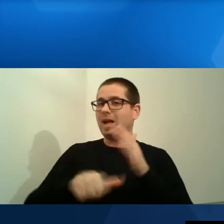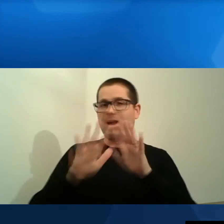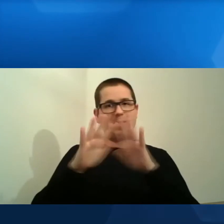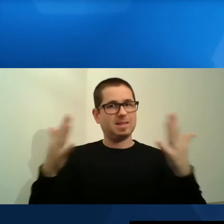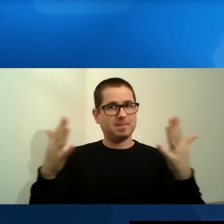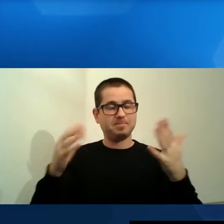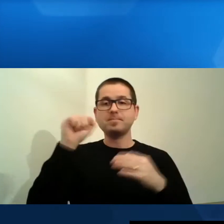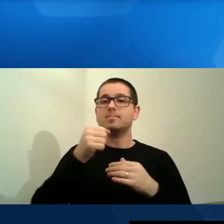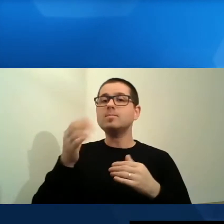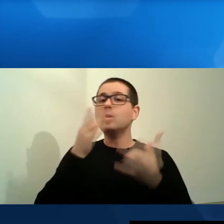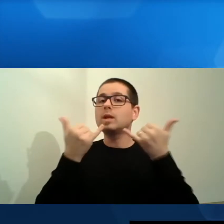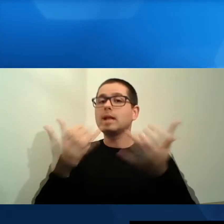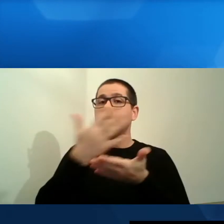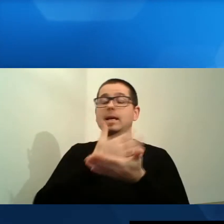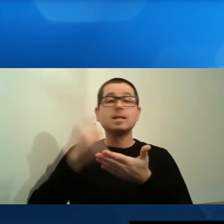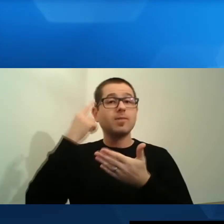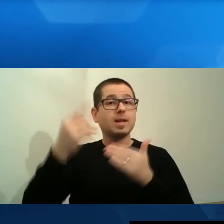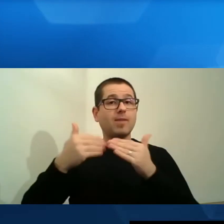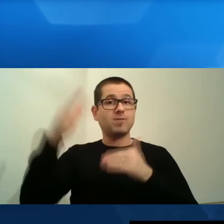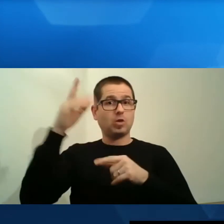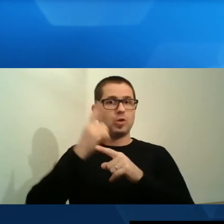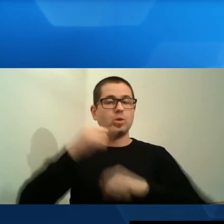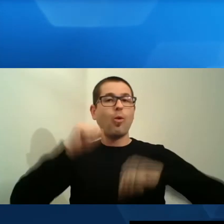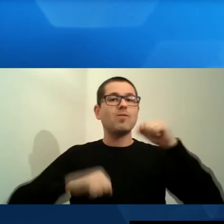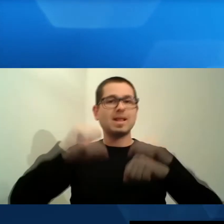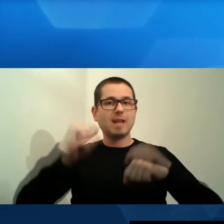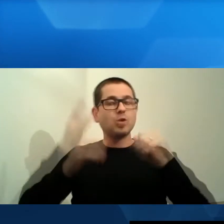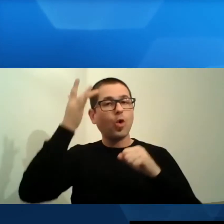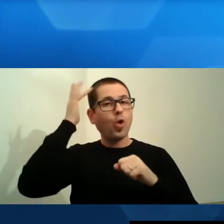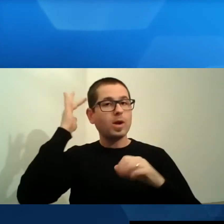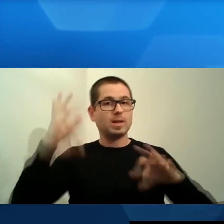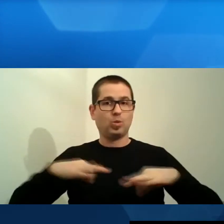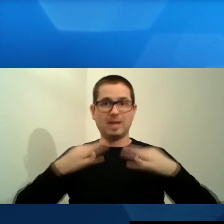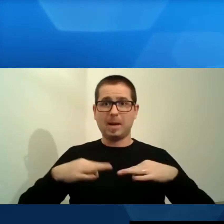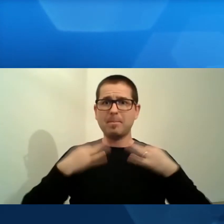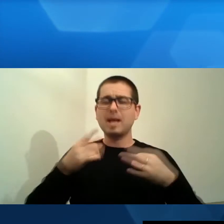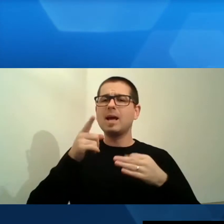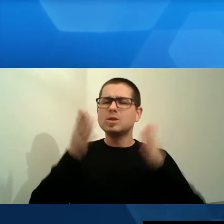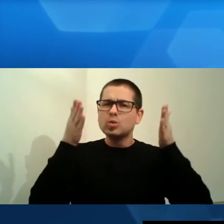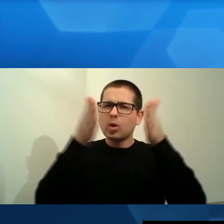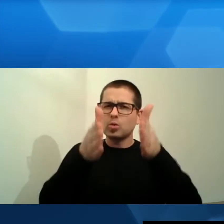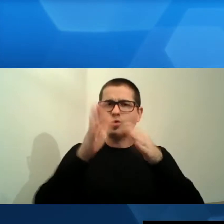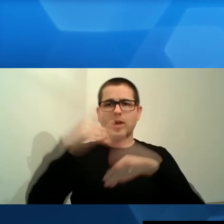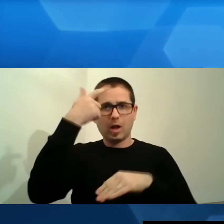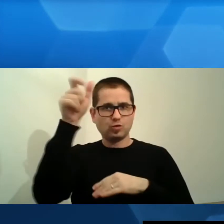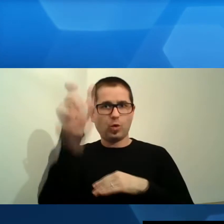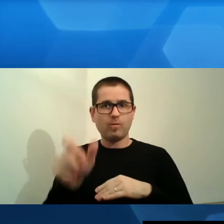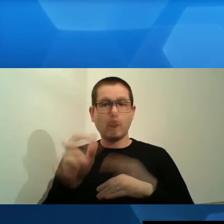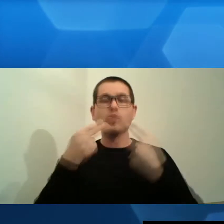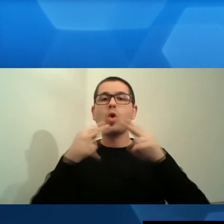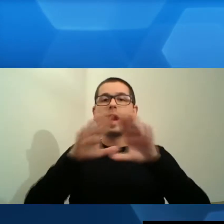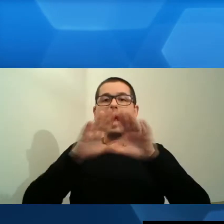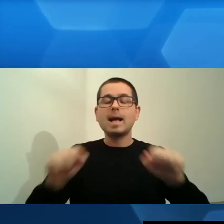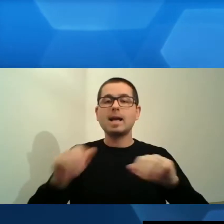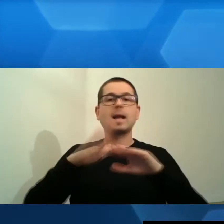ni. Zato boste danes izvedeli več tudi o vedensko-kognitivni terapiji, ki se osredotoča na